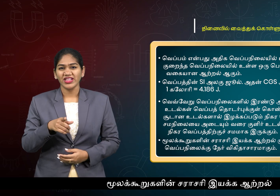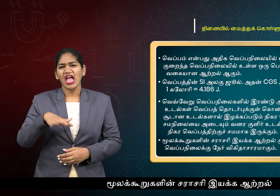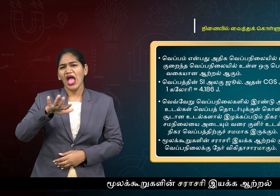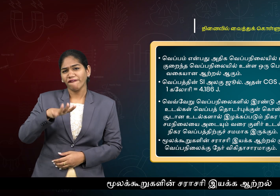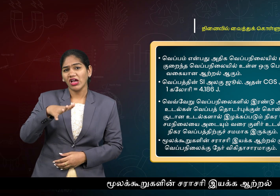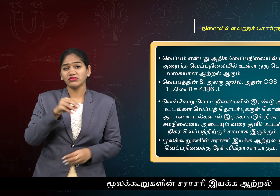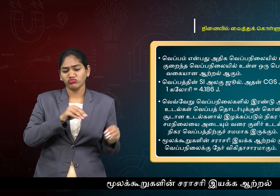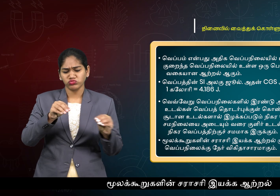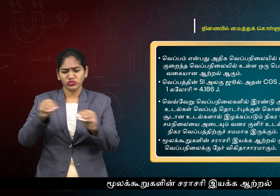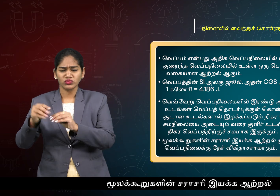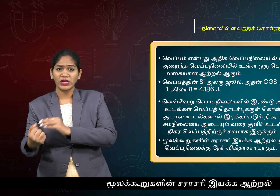மூலக்கூறுகளின் சராசரி இயக்க ஆற்றல்